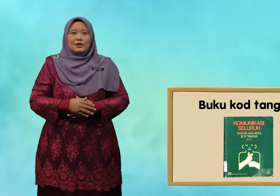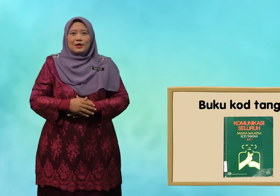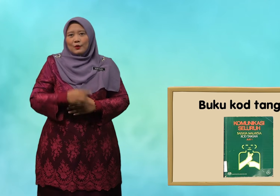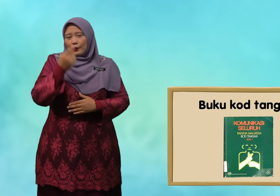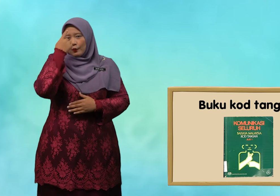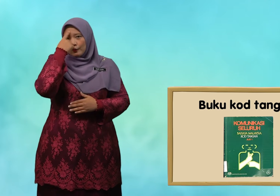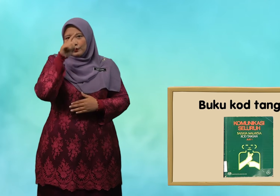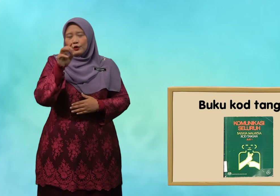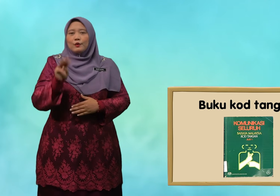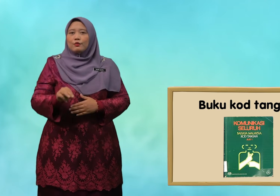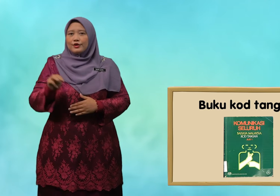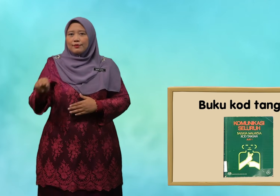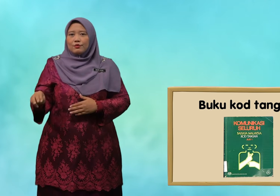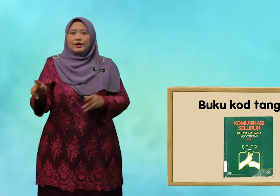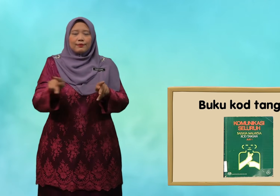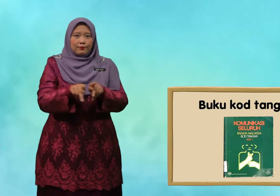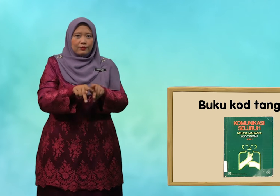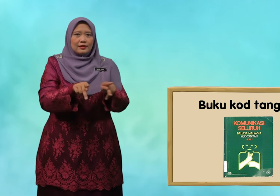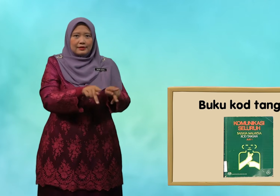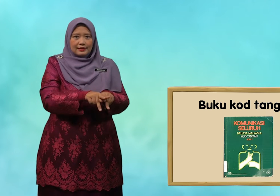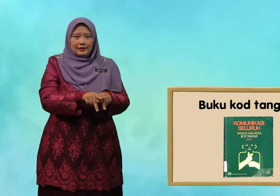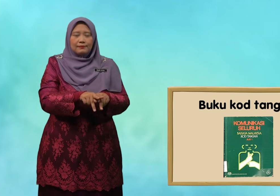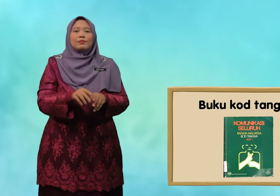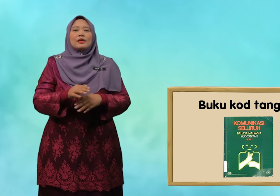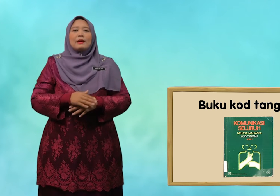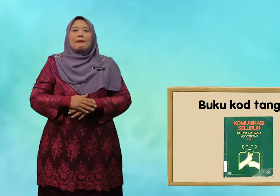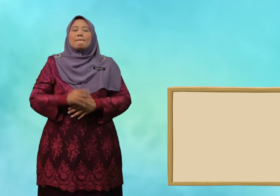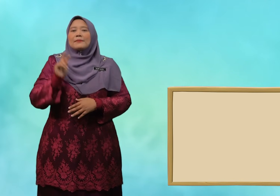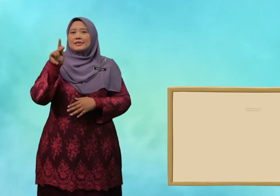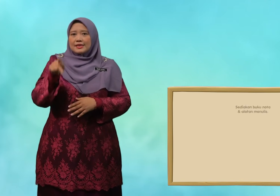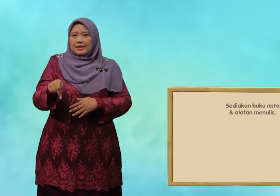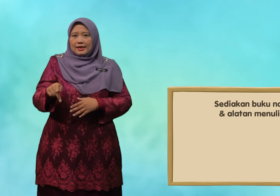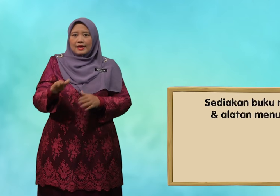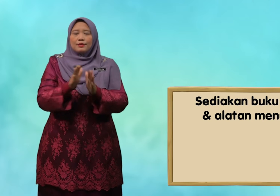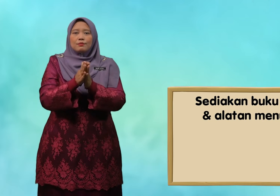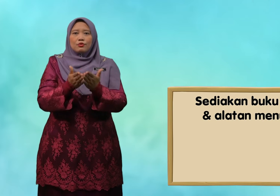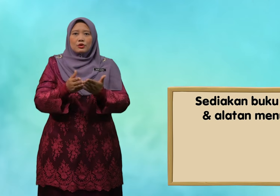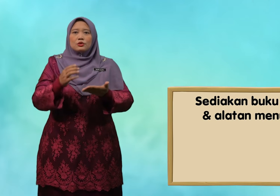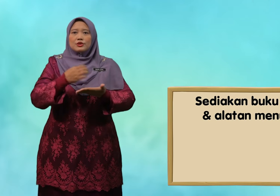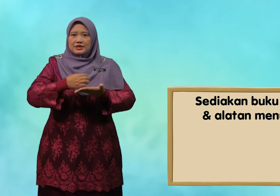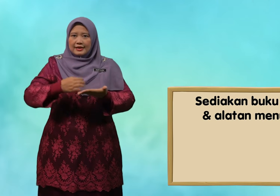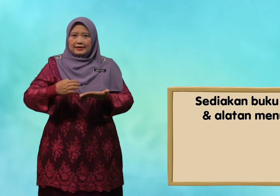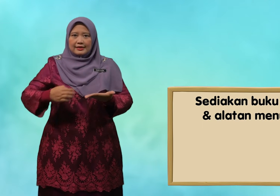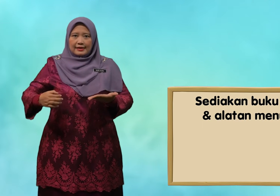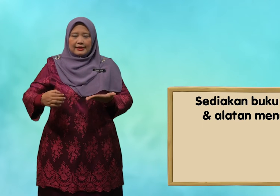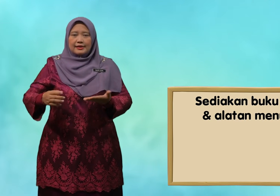Untuk murid-murid pula, pastikan buku catatan